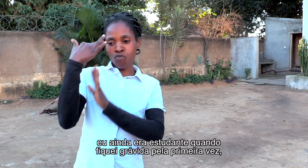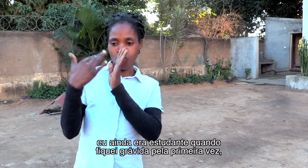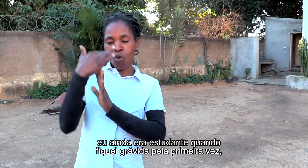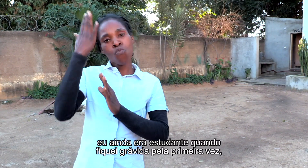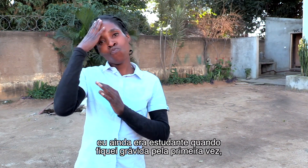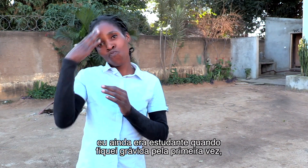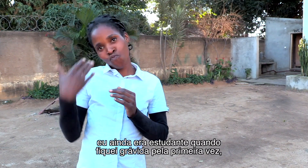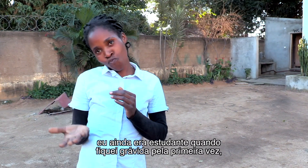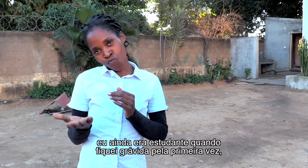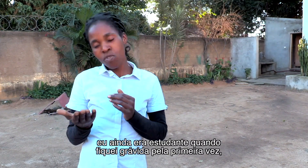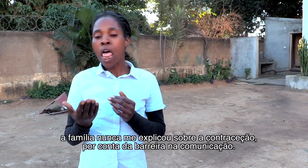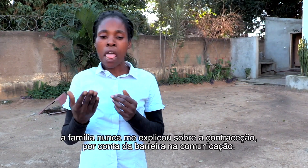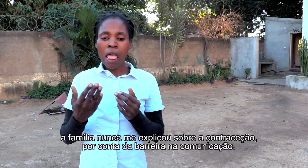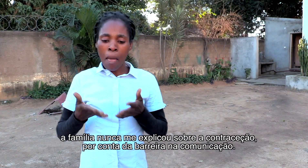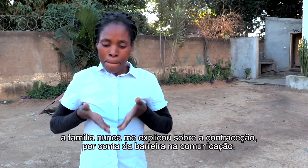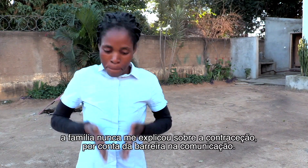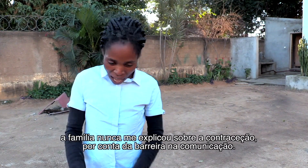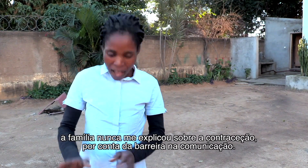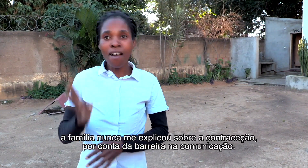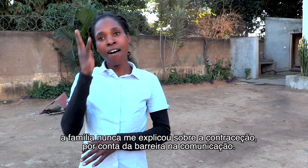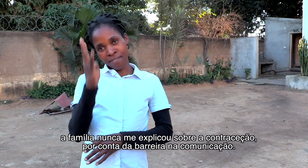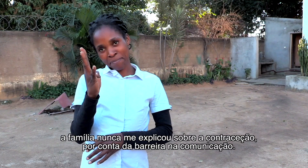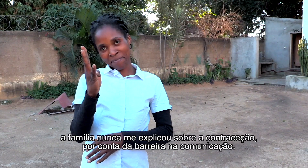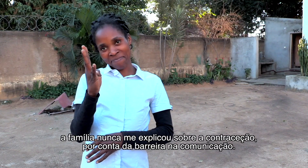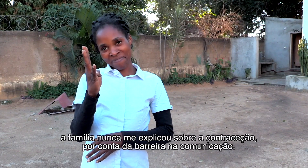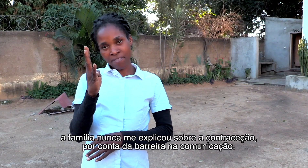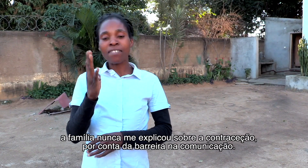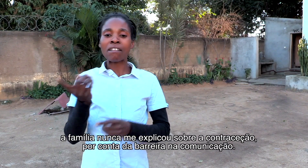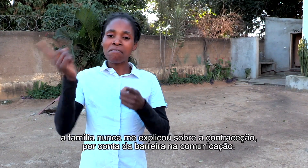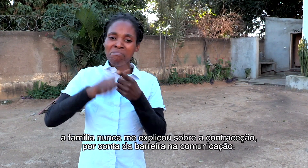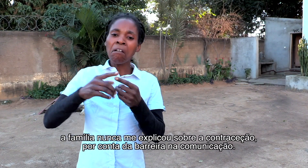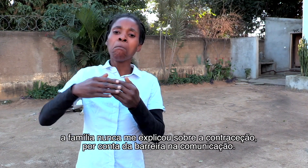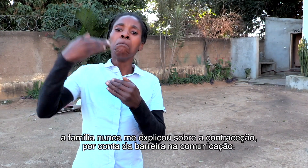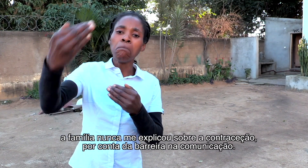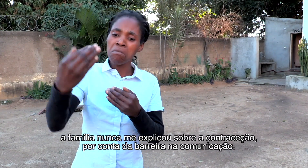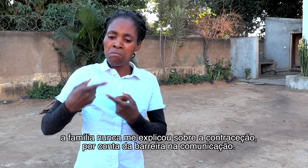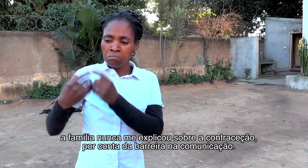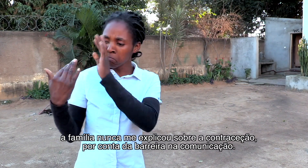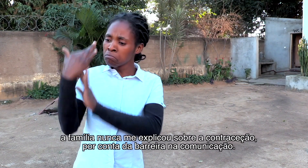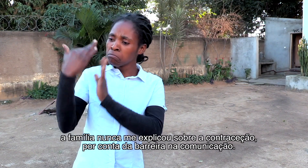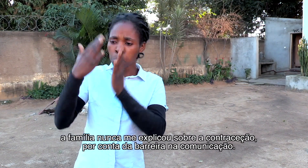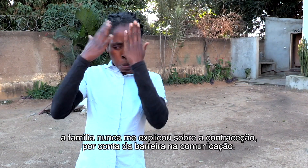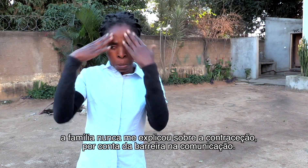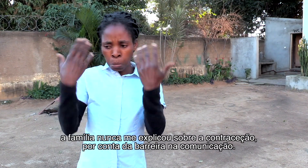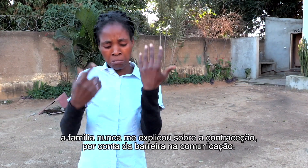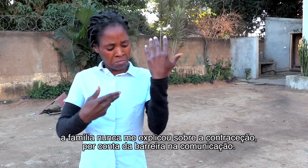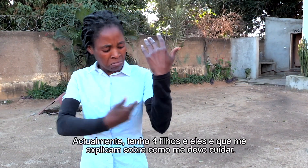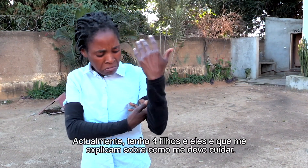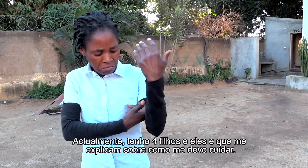fiquei grávida pela primeira vez. A família nunca me explicou sobre a contracepção por conta das barreiras da